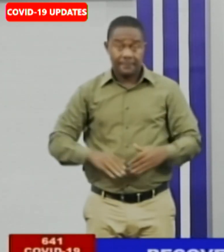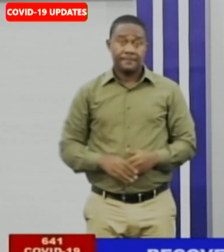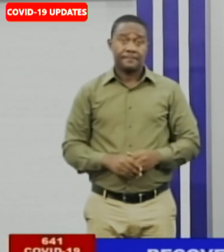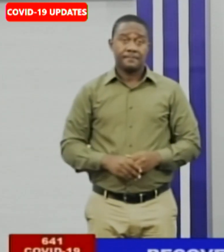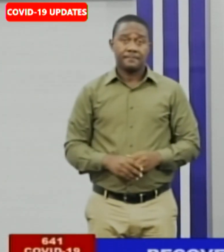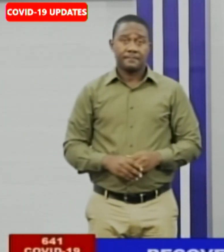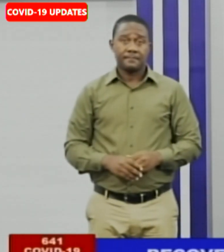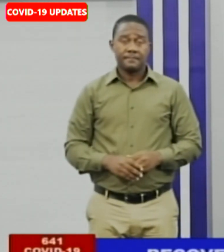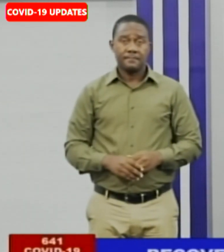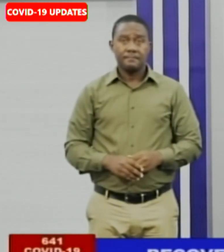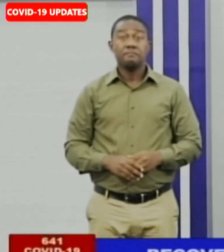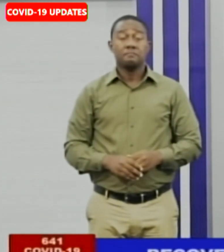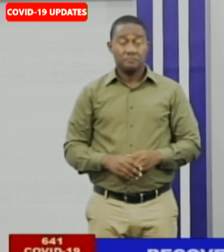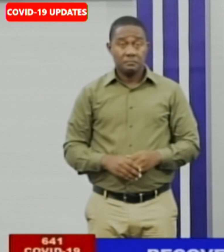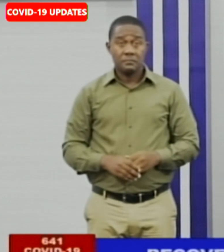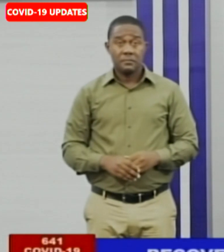in communities